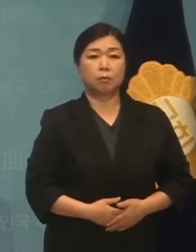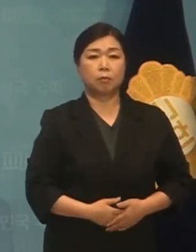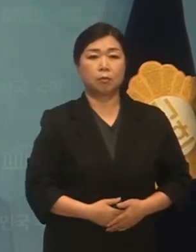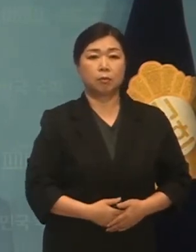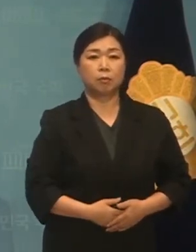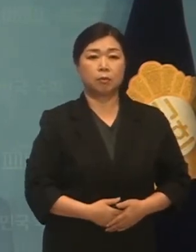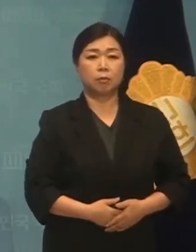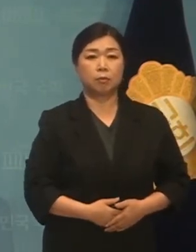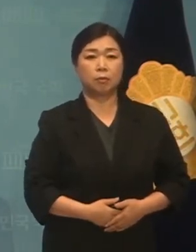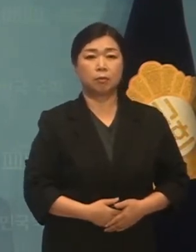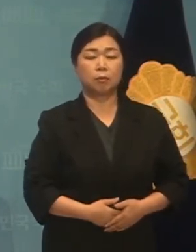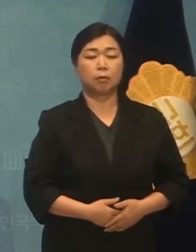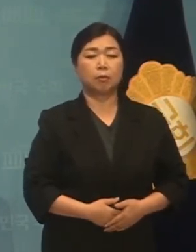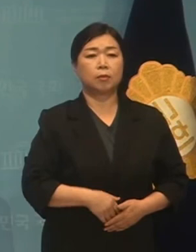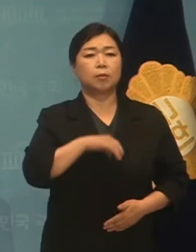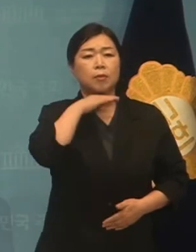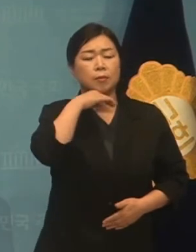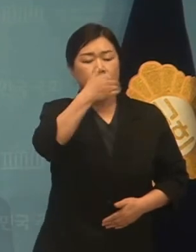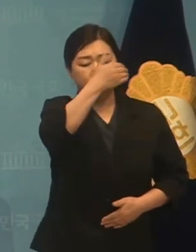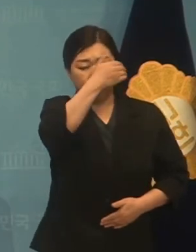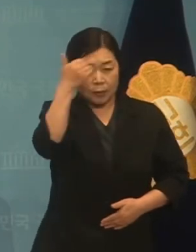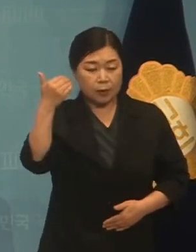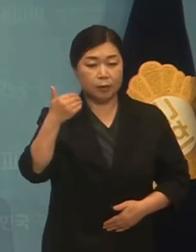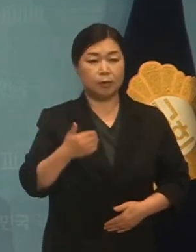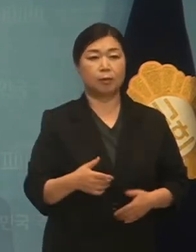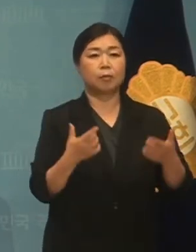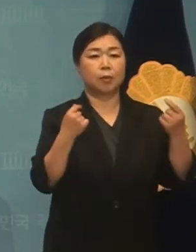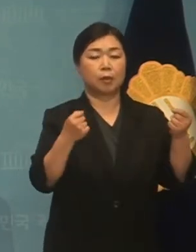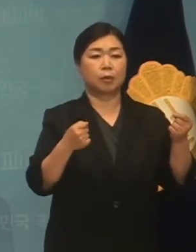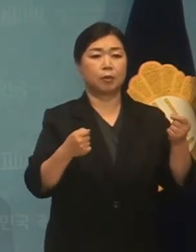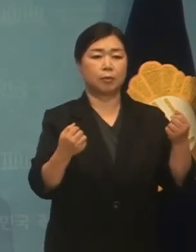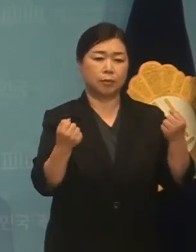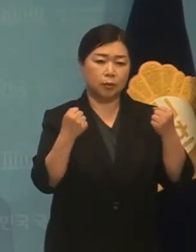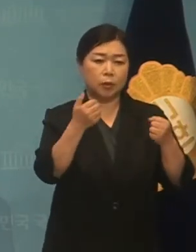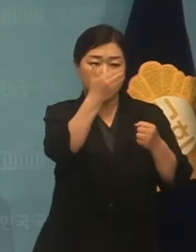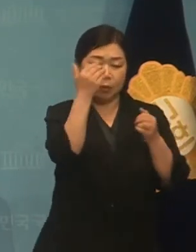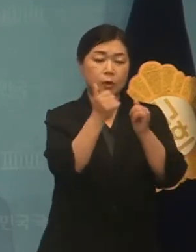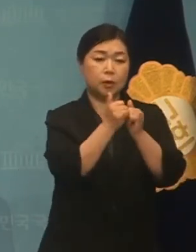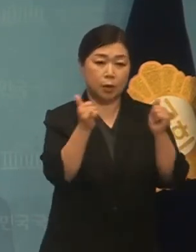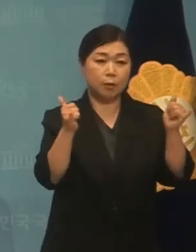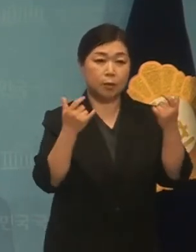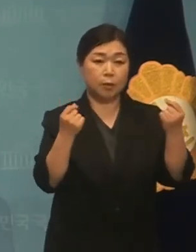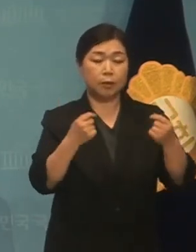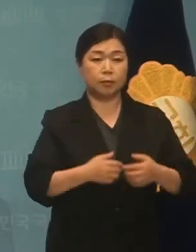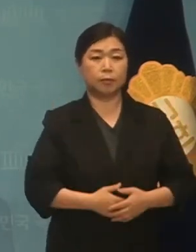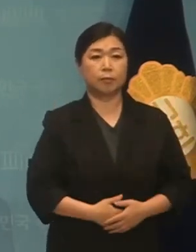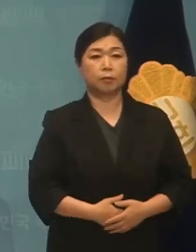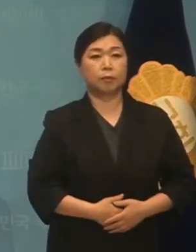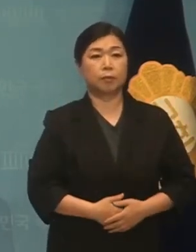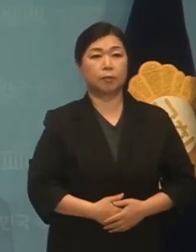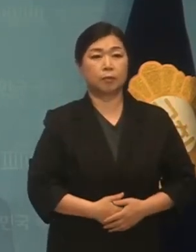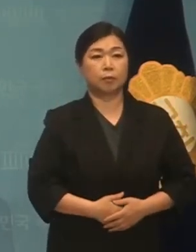불과한 아직까지 청년 젊은 정치인이라고 자부합니다.